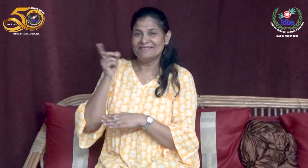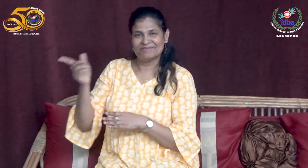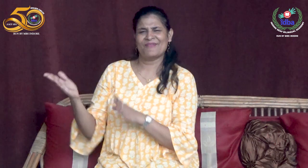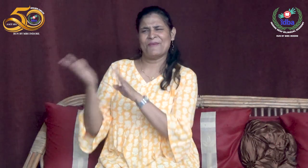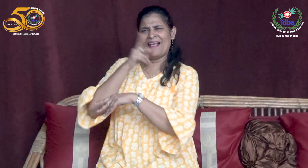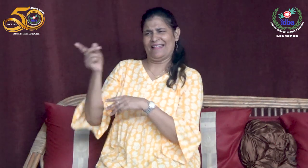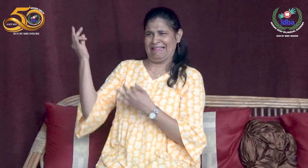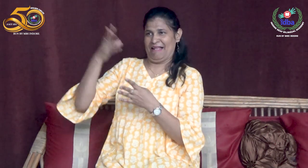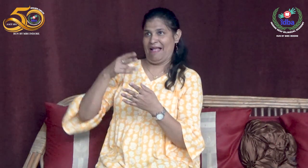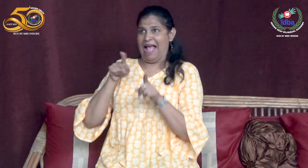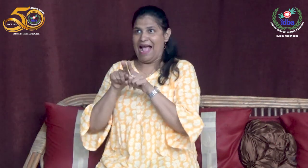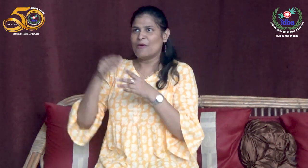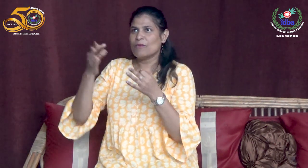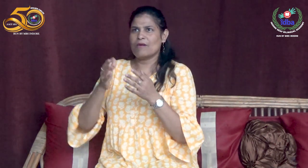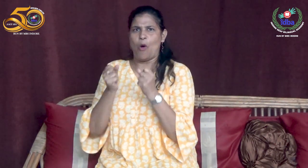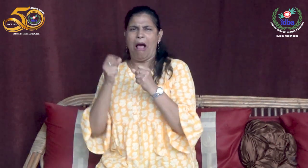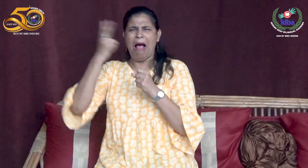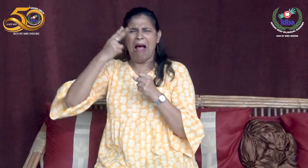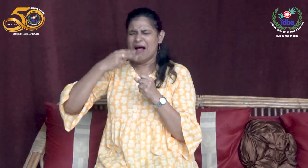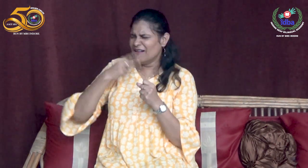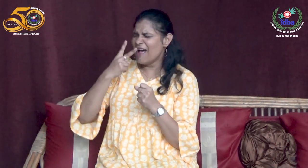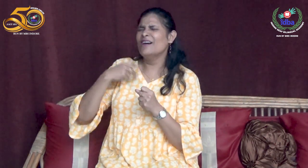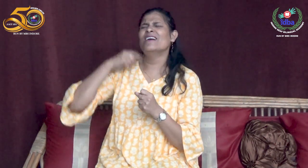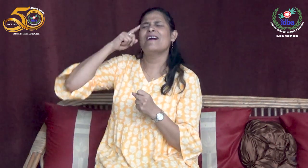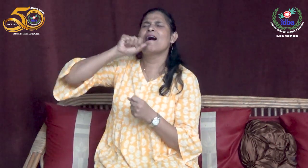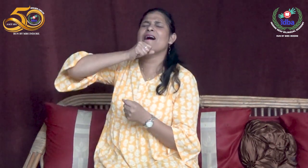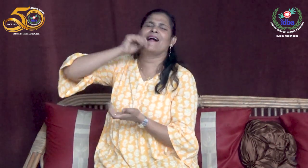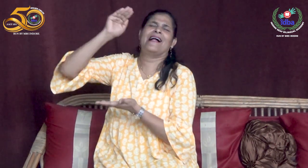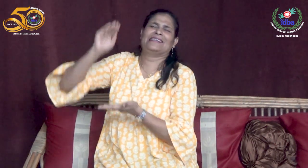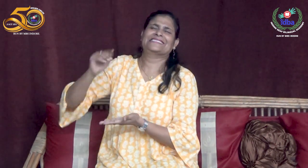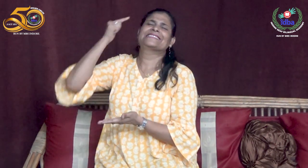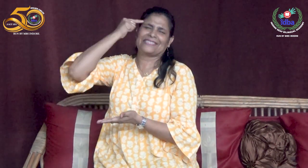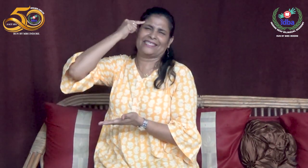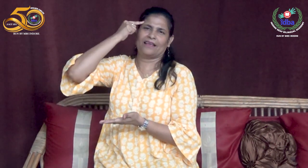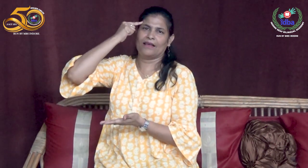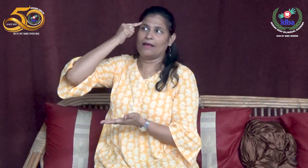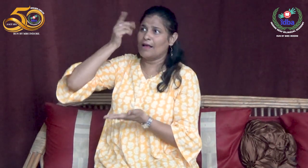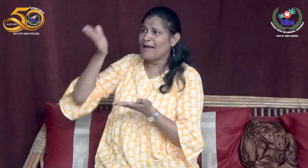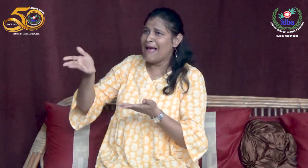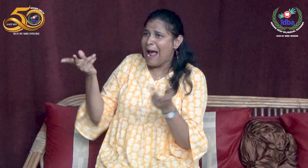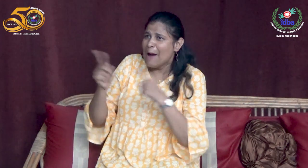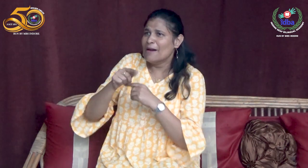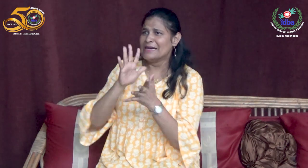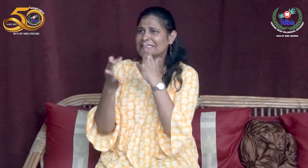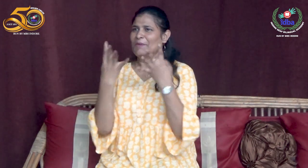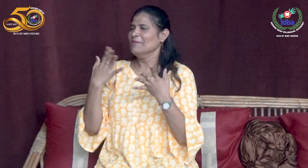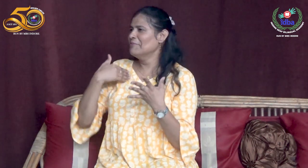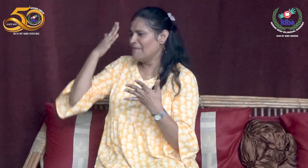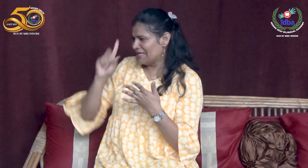रहो। जी हाँ, पहले आपको पसंद था, लेकिन हाँ मैंने भी देखा है, बहुत यंग थी तो मैं समझती थी कि पर बहुत रोती थी, पर